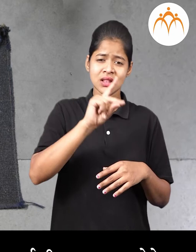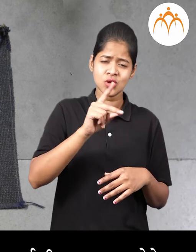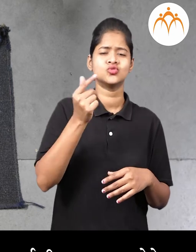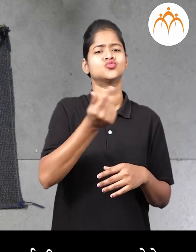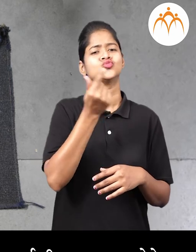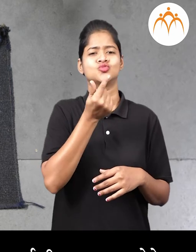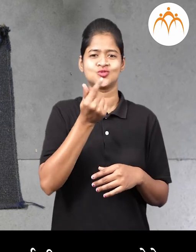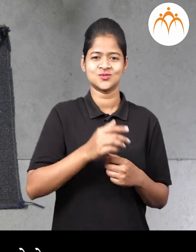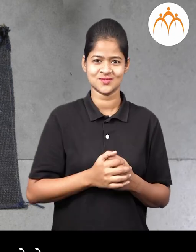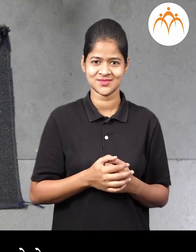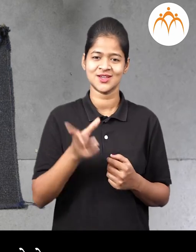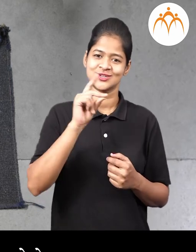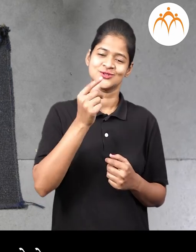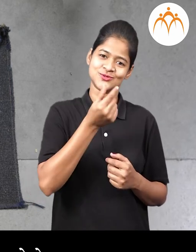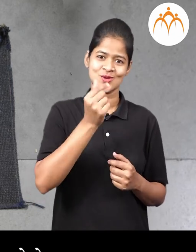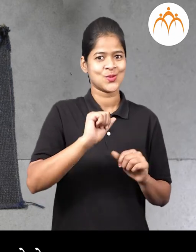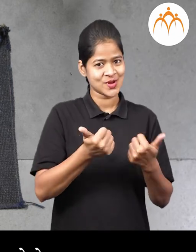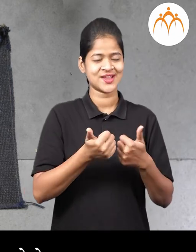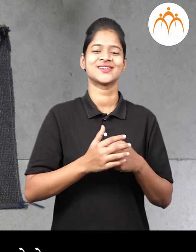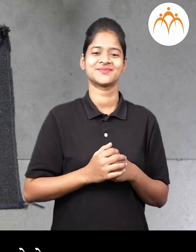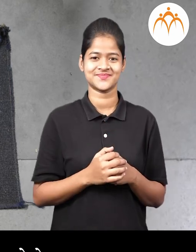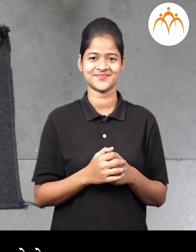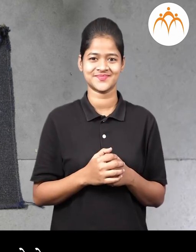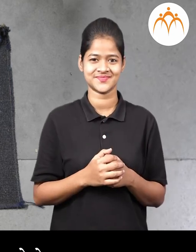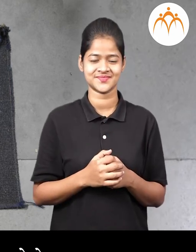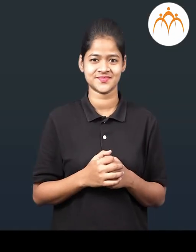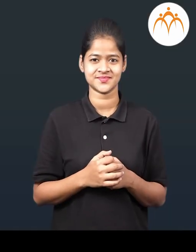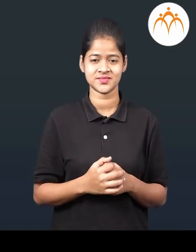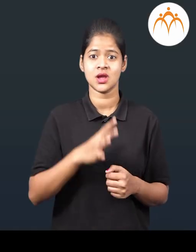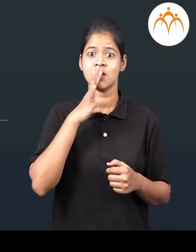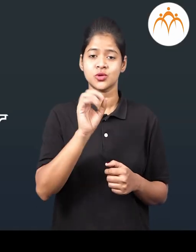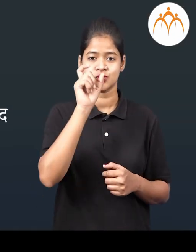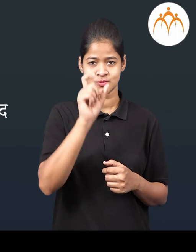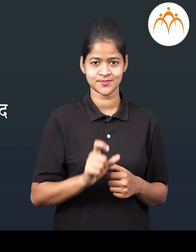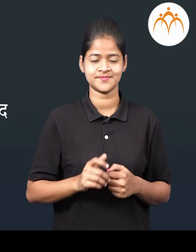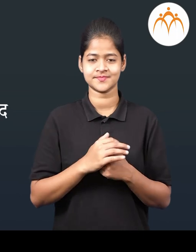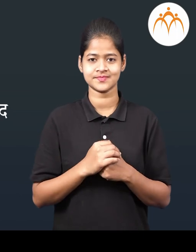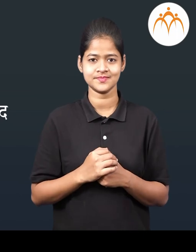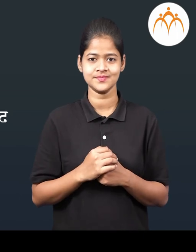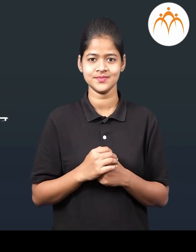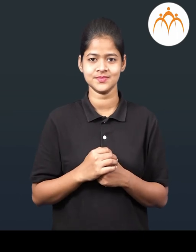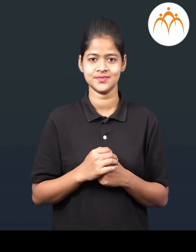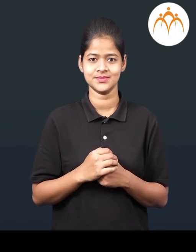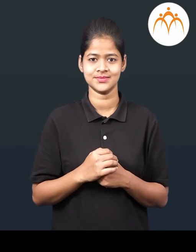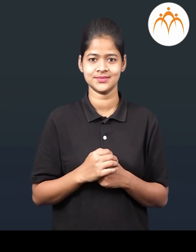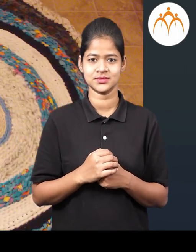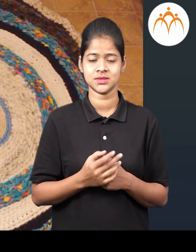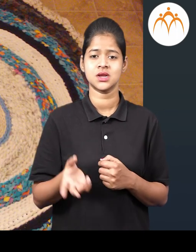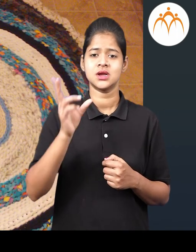ચકરી કરણ કરતાયતે ત્યાન્ચા પુણરવાપર હી કરતાયતો પારિભાશેક શબ્દ